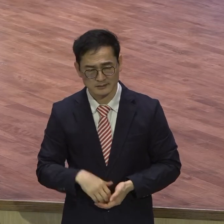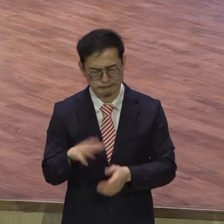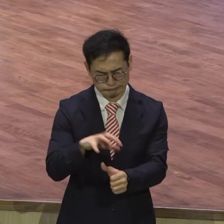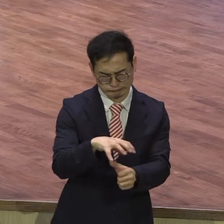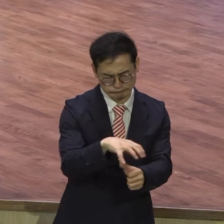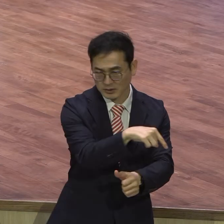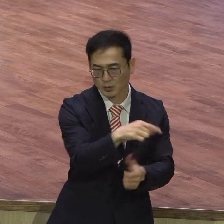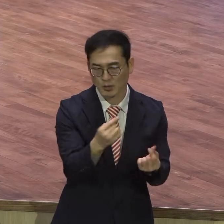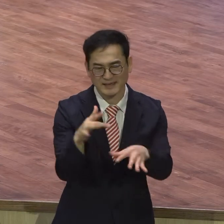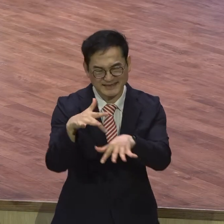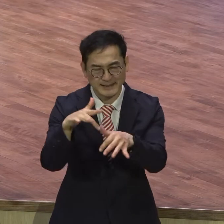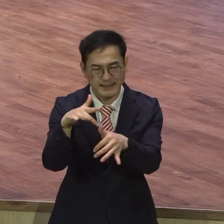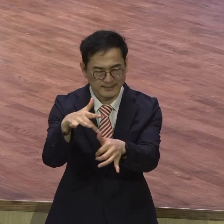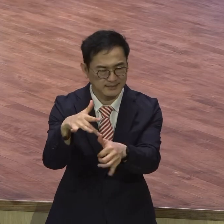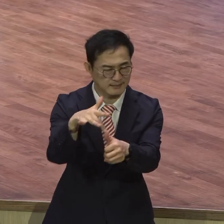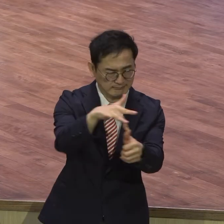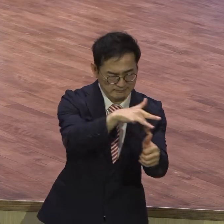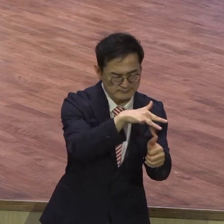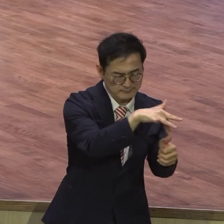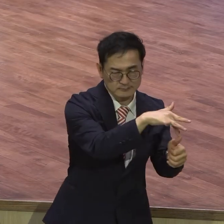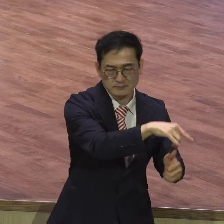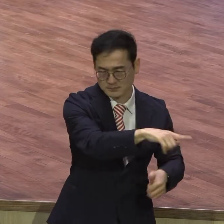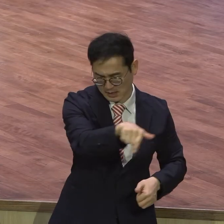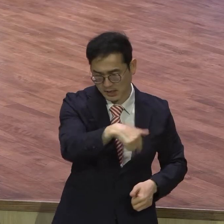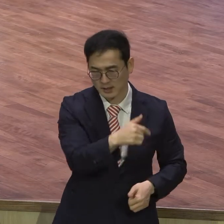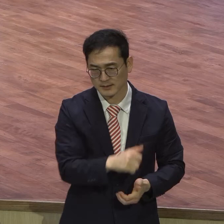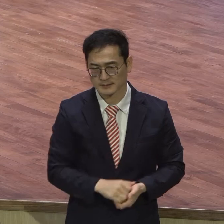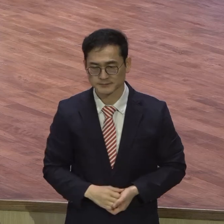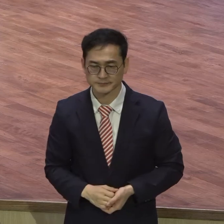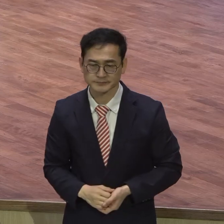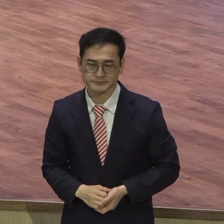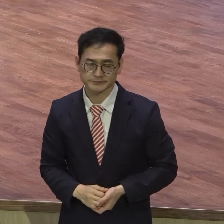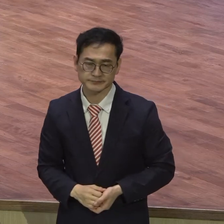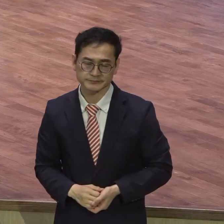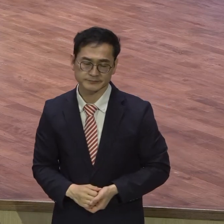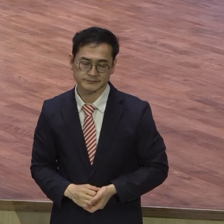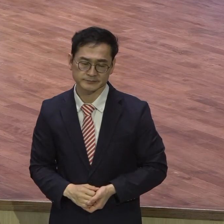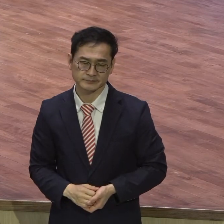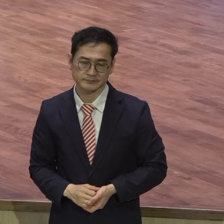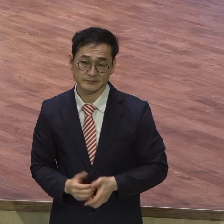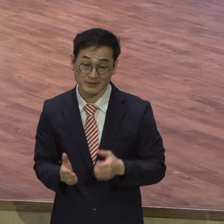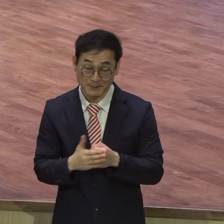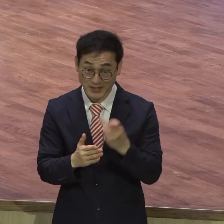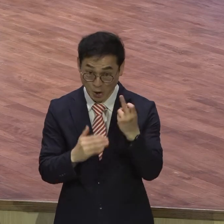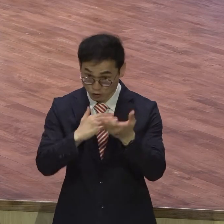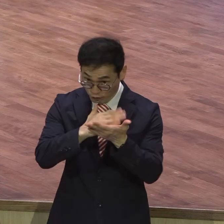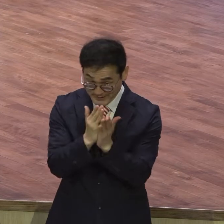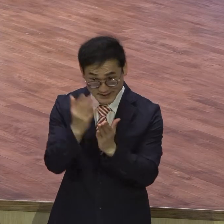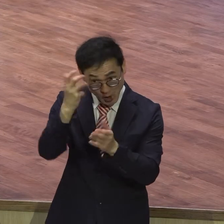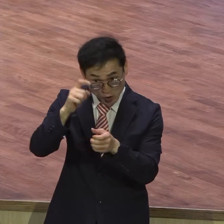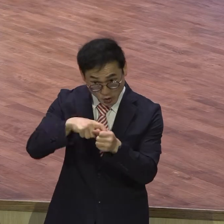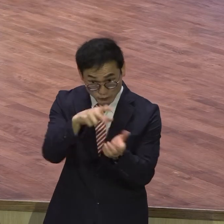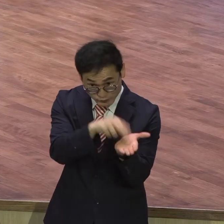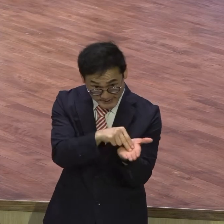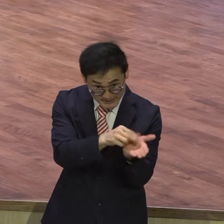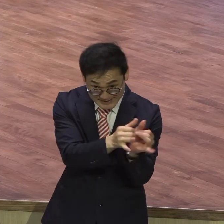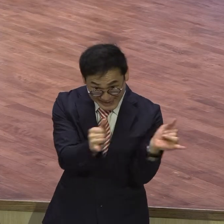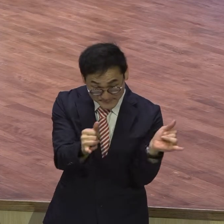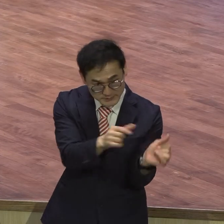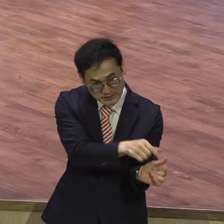이들은 싹 다 멸망길입니다 그래서 이런 12가지 영적 문제 가운데 있는 자를 건져내고